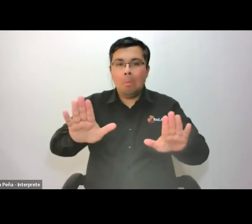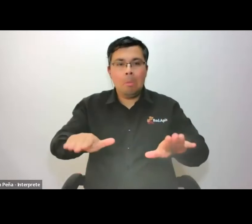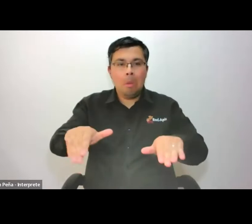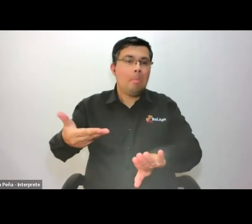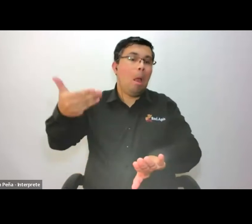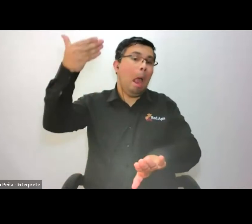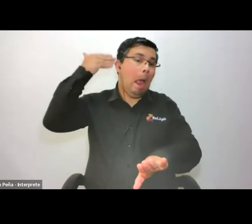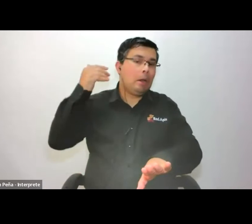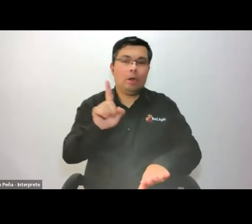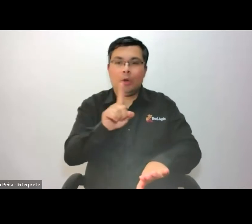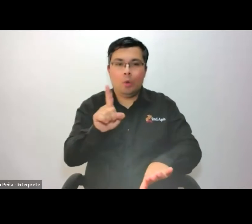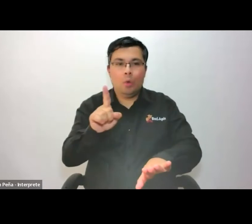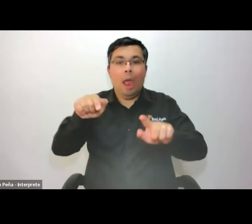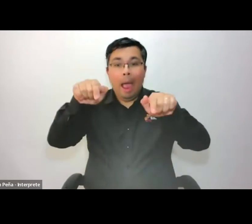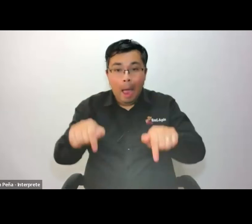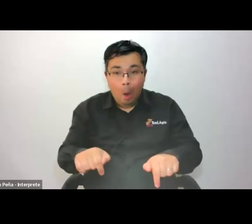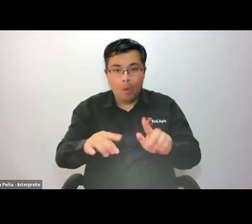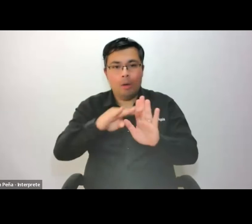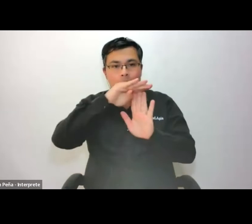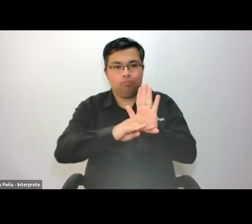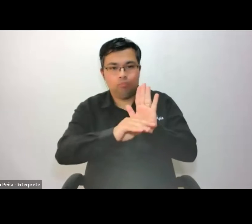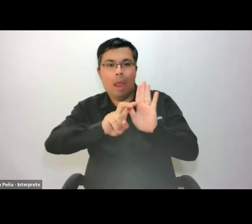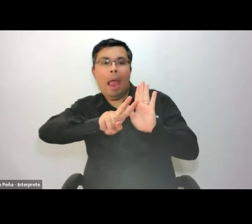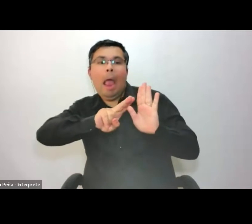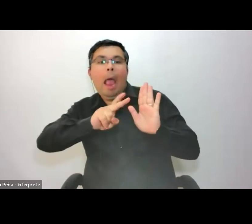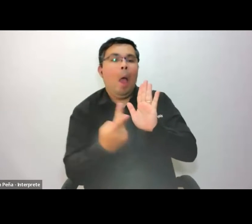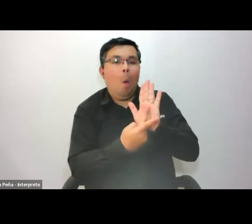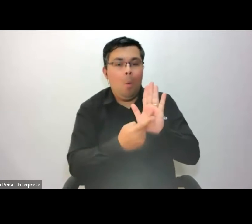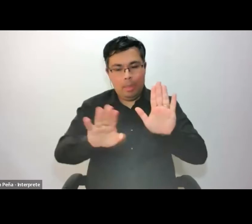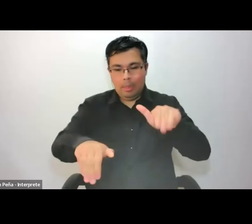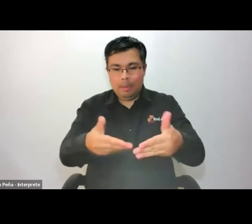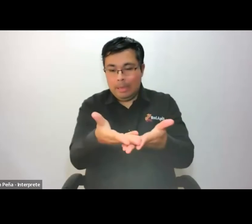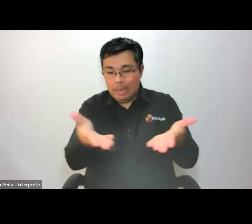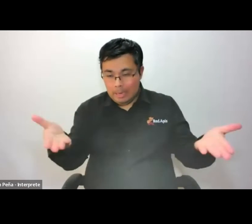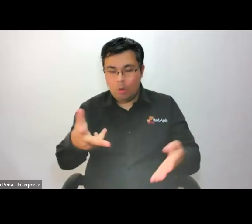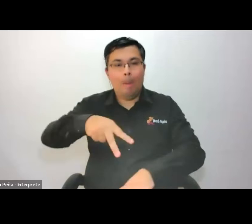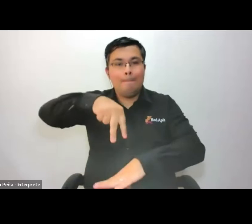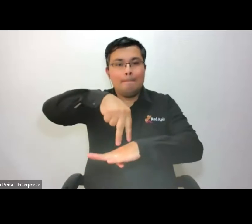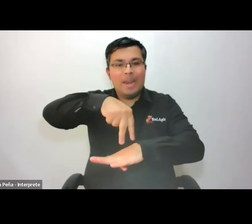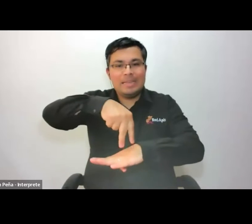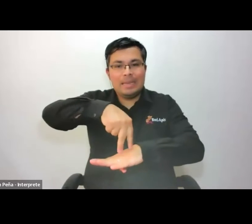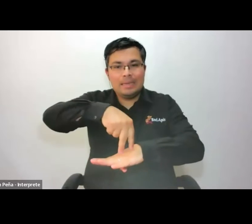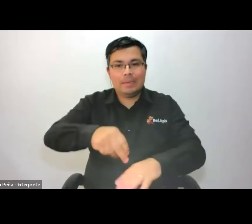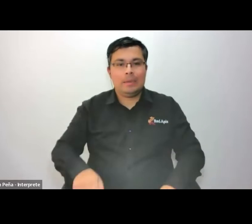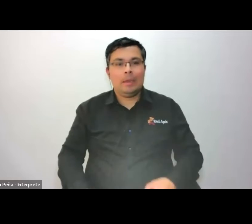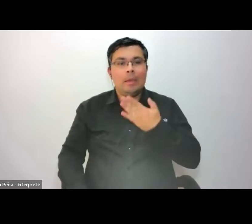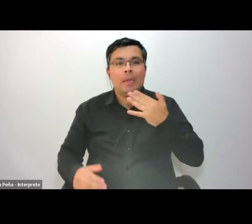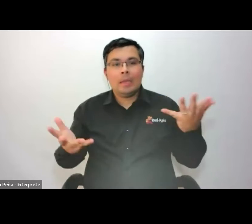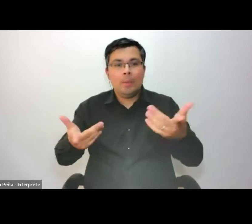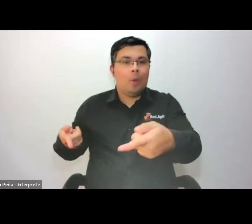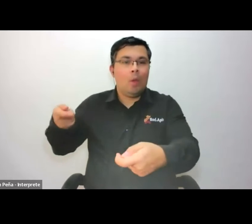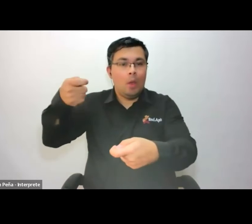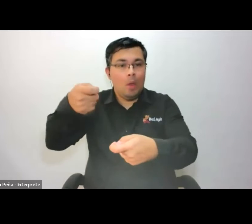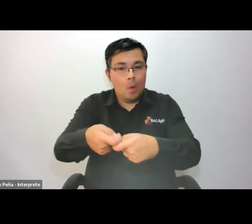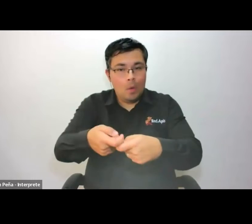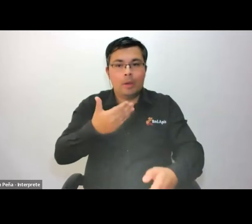a su presencia, en relación a su contribución y en relación a la neurodivergencia en la que estamos conviviendo.